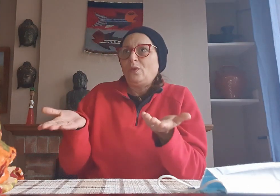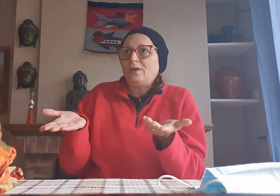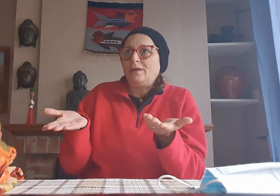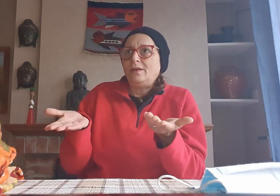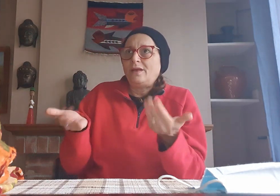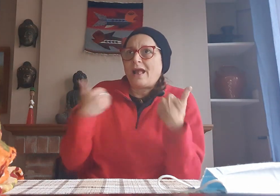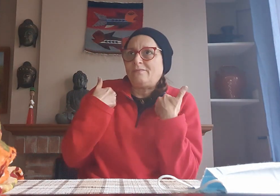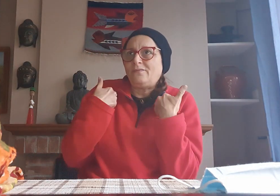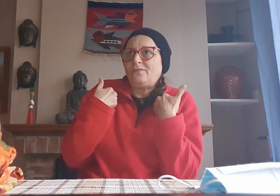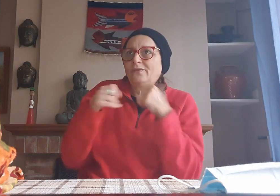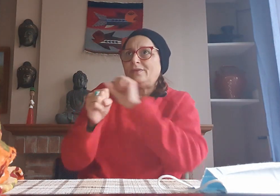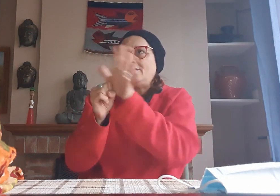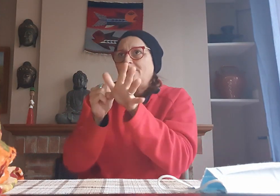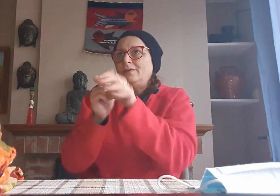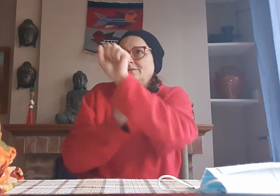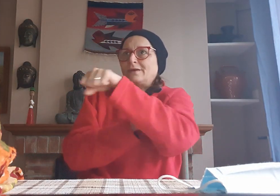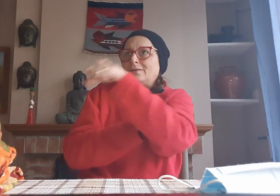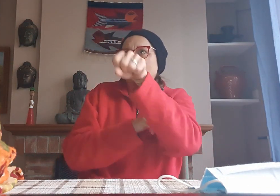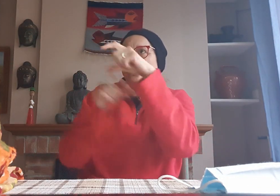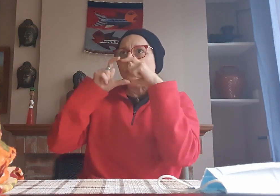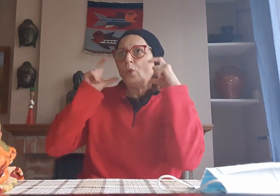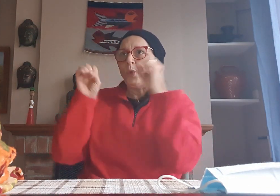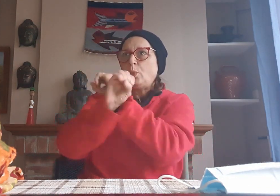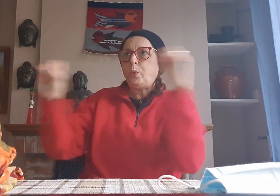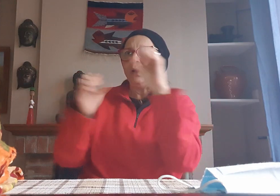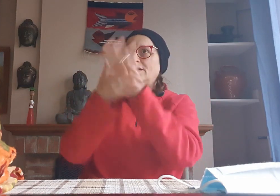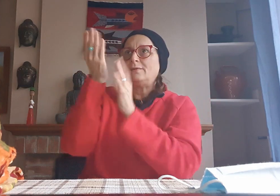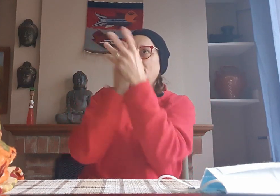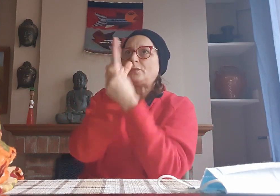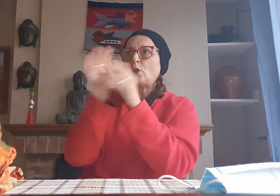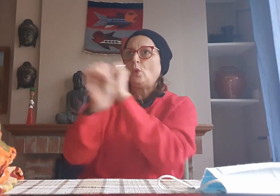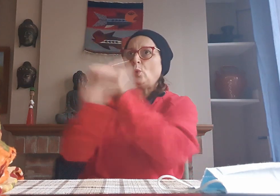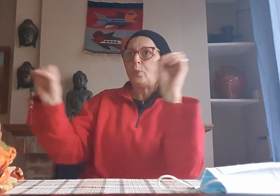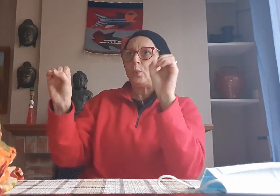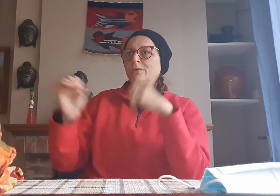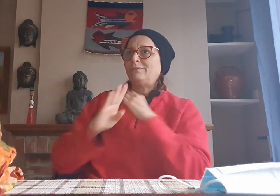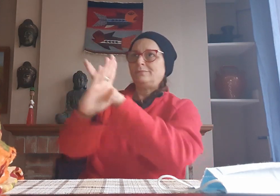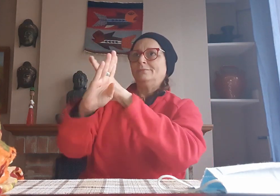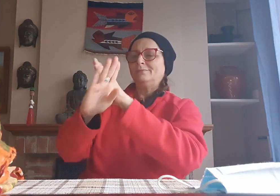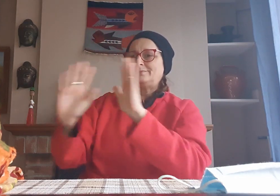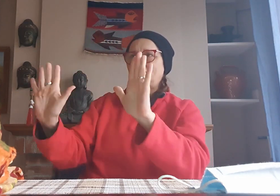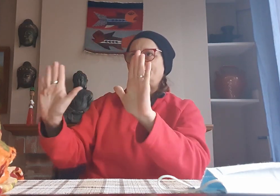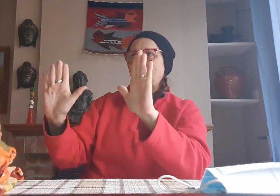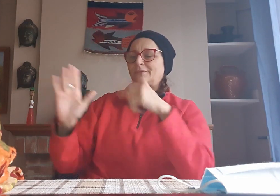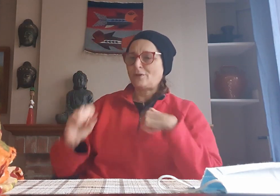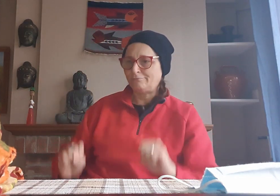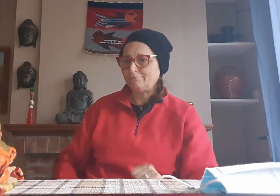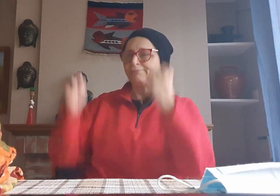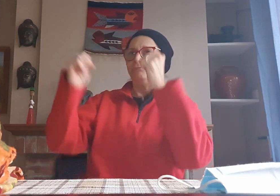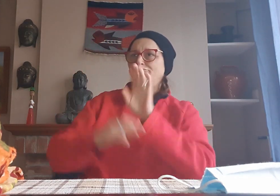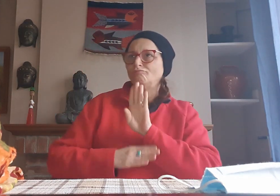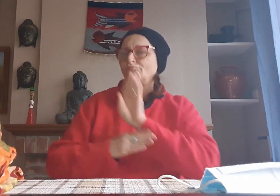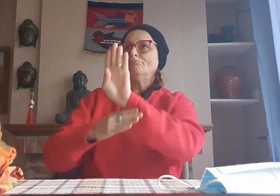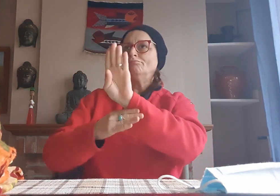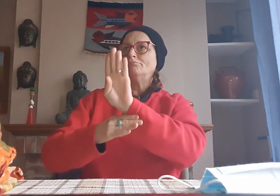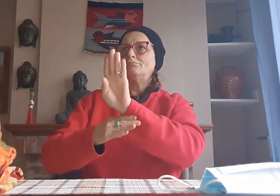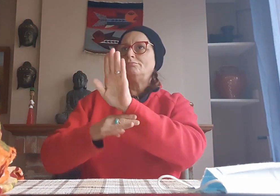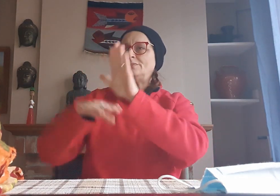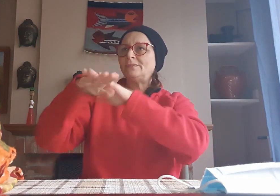Tú decides si quieres construir una casa grande o dos independientes. Pero tienes que saber que mis clientes no están interesados en vender una sola.